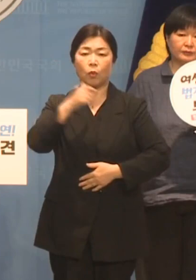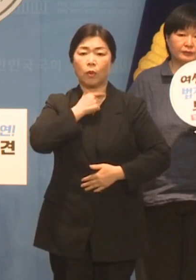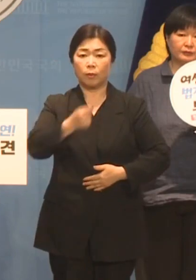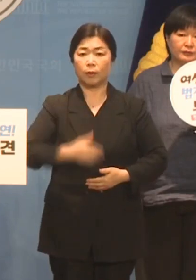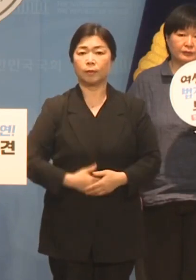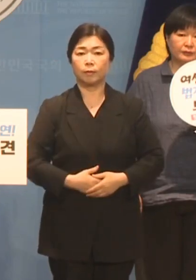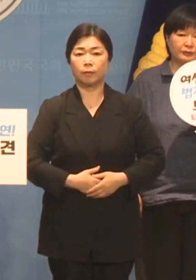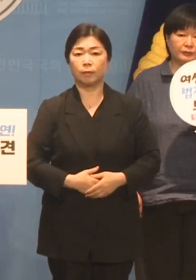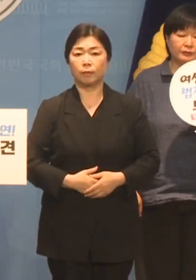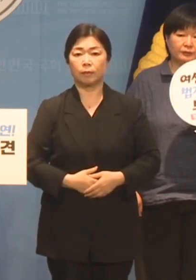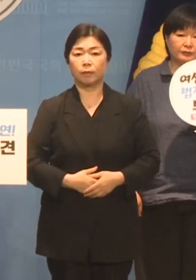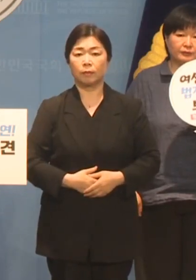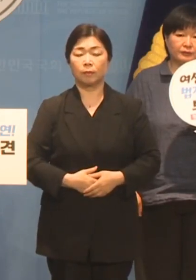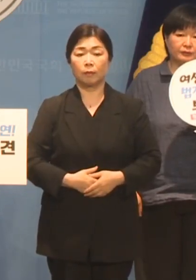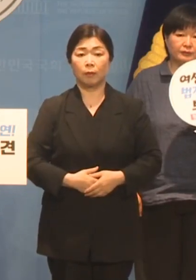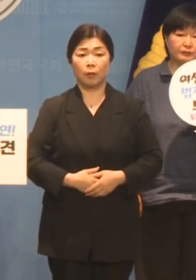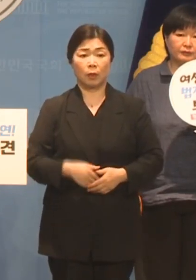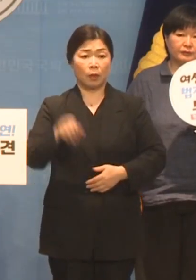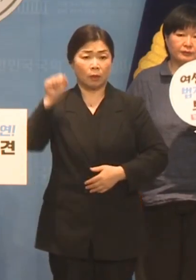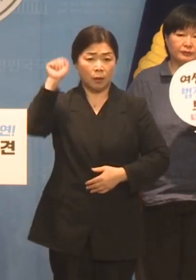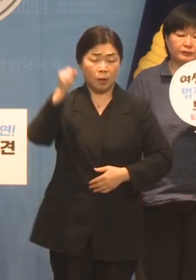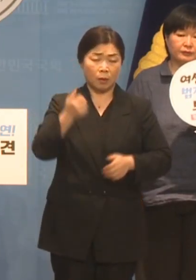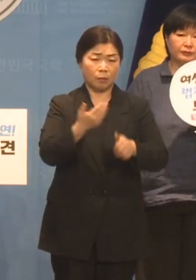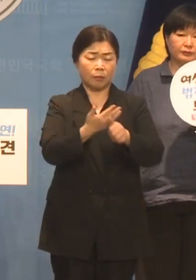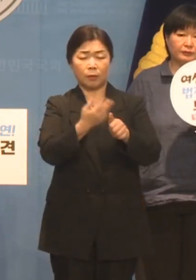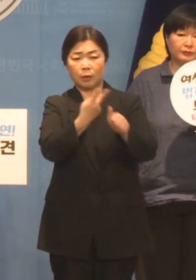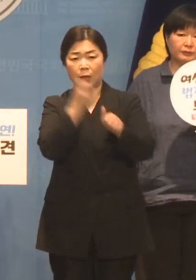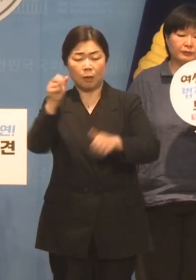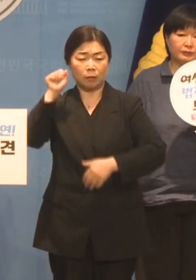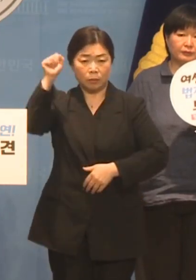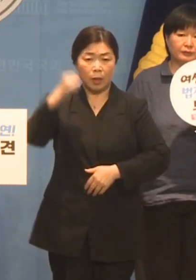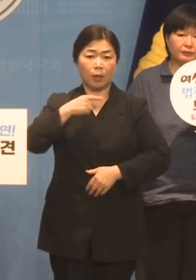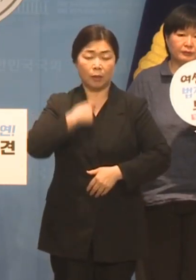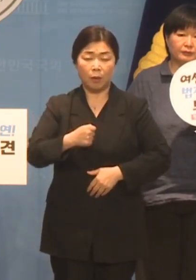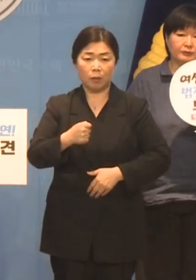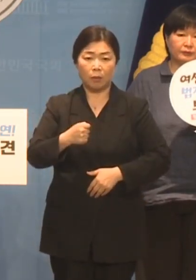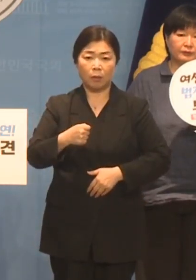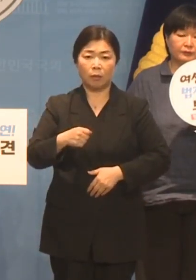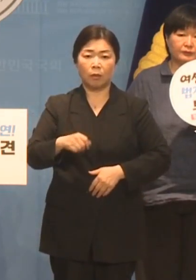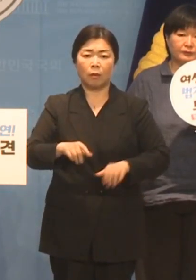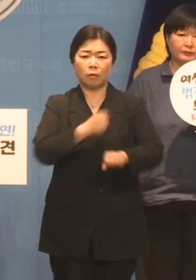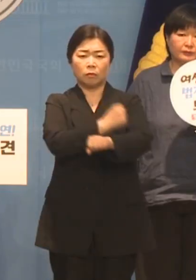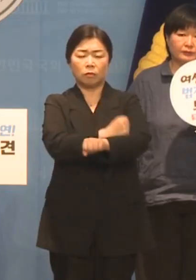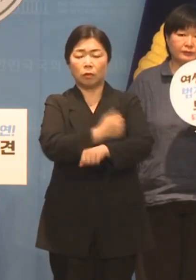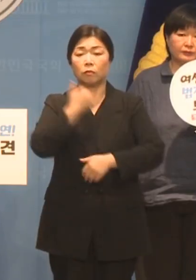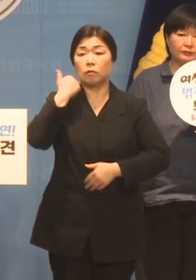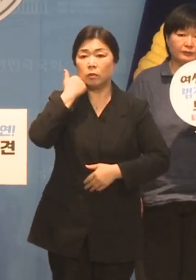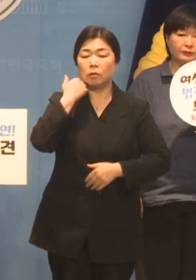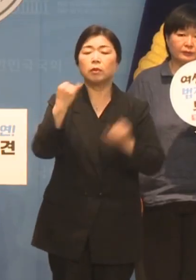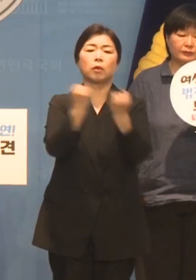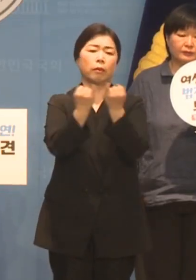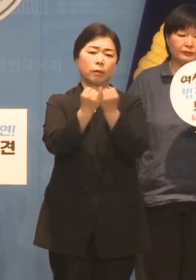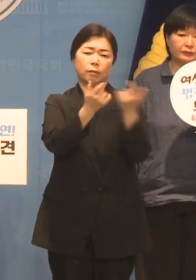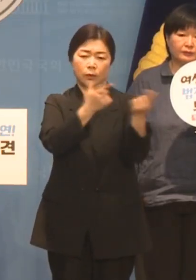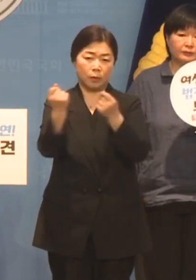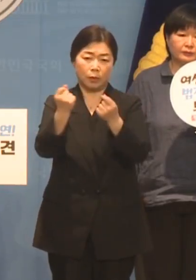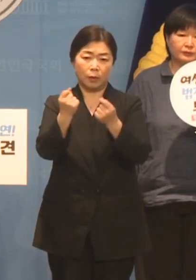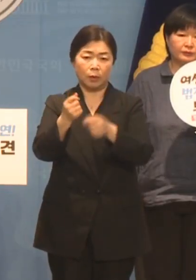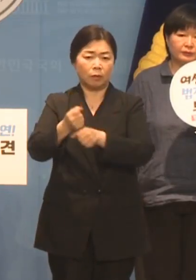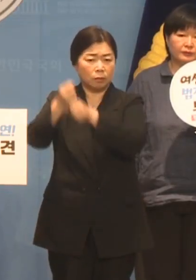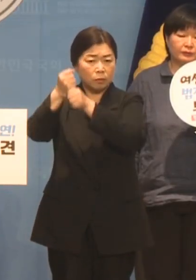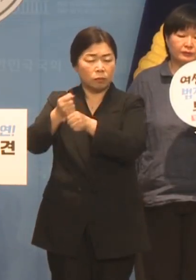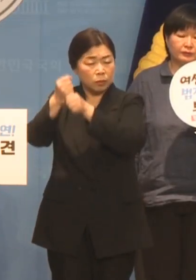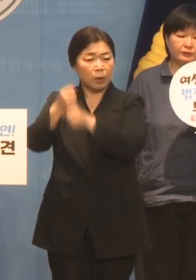탄핵광장에서 단연코 빛났던 이들은 형형색색의 응원봉을 들었던 여성들이었습니다. 이들의 목소리는